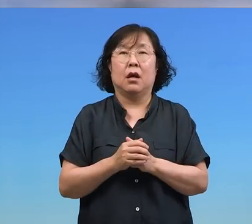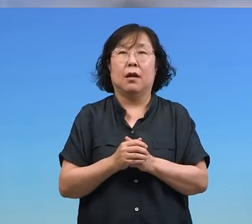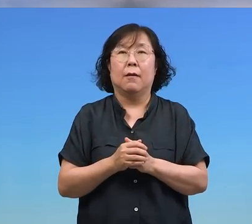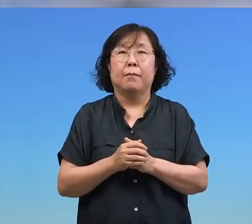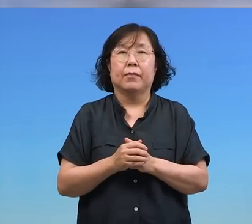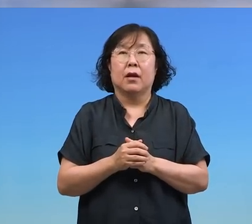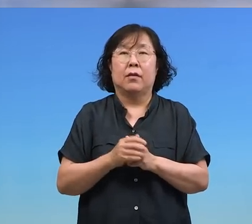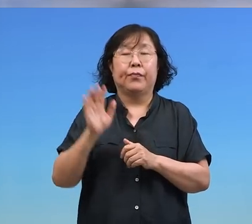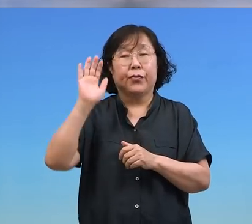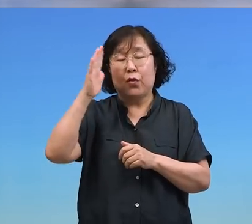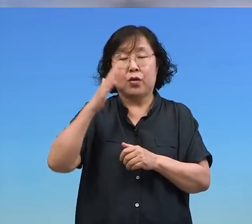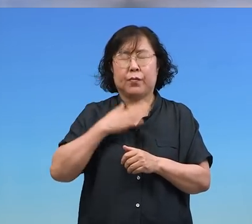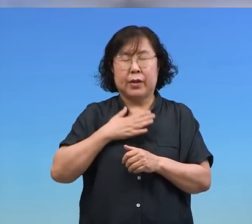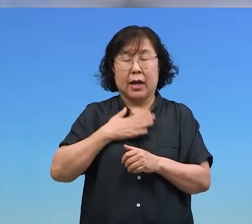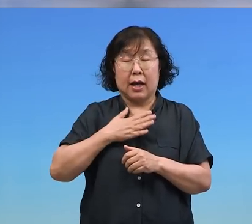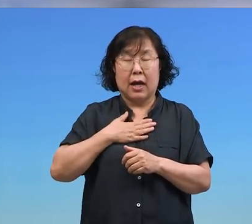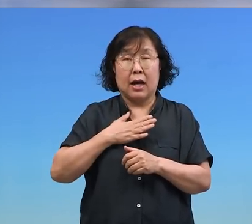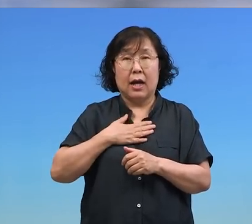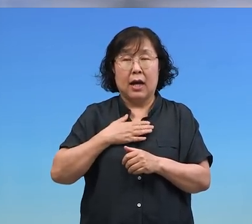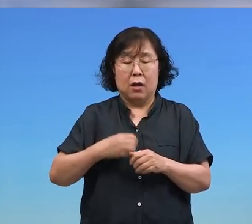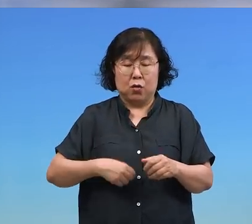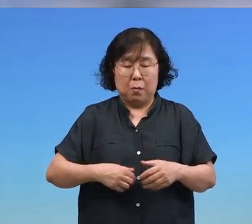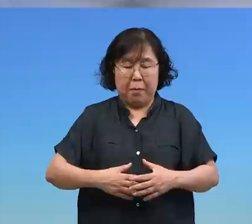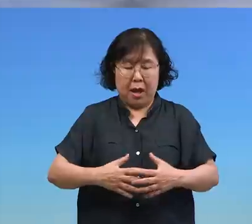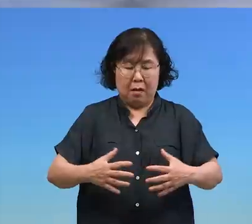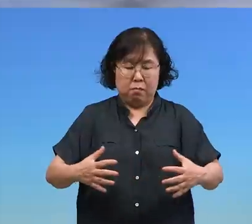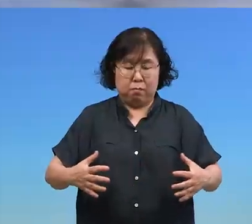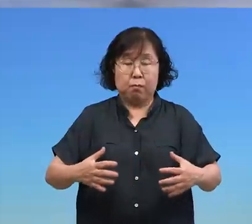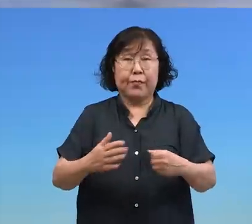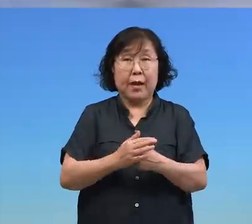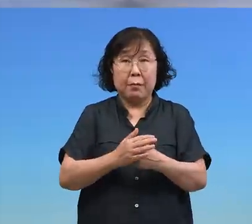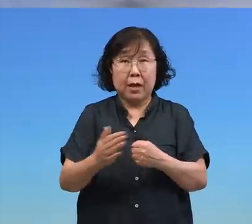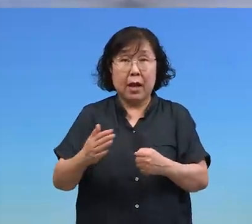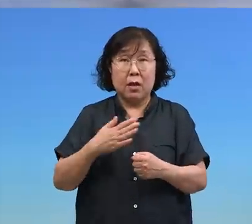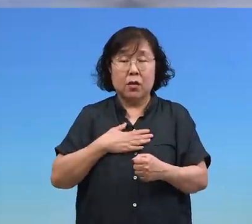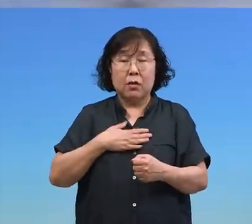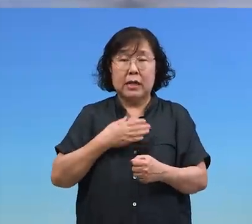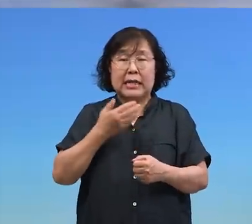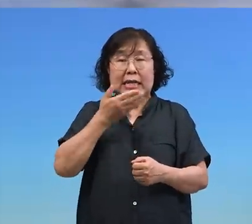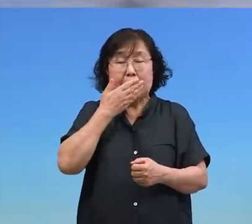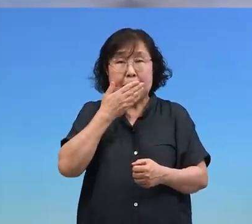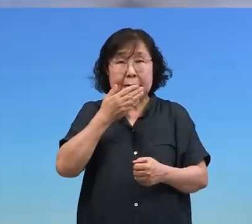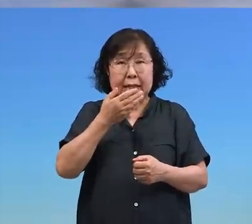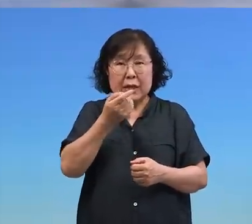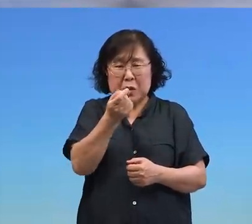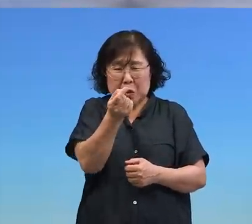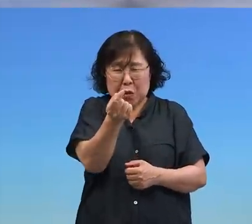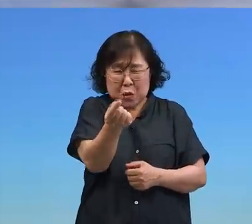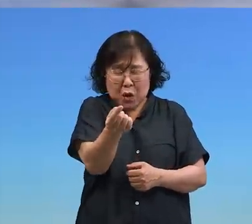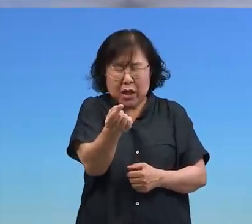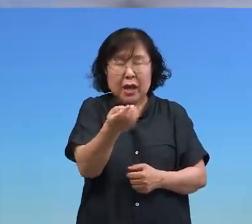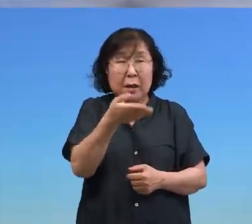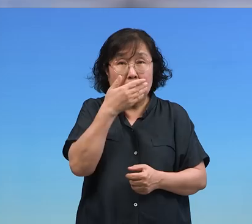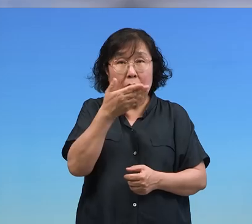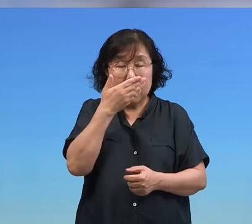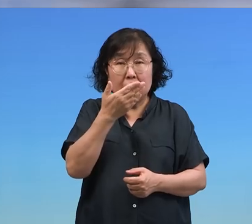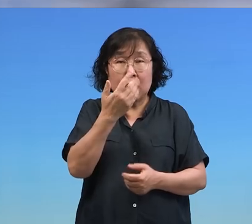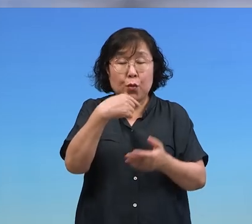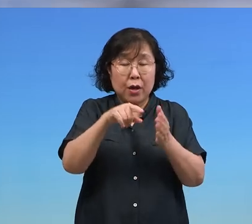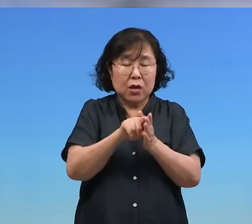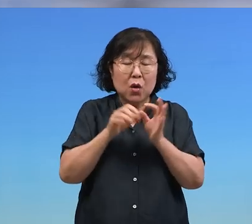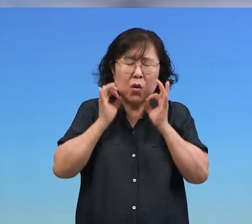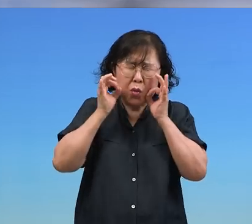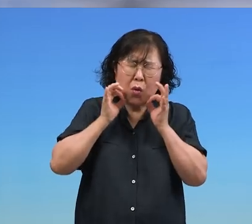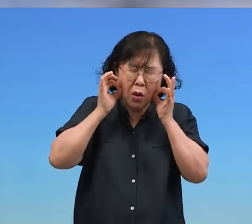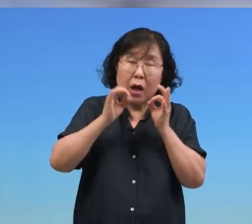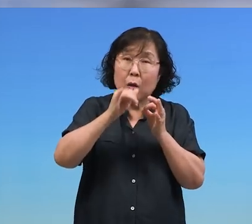결단을 하고 요즘에 적게 먹으려고 몸부림을 치거든요 배 좀 집어넣으려고 그래서 이렇게